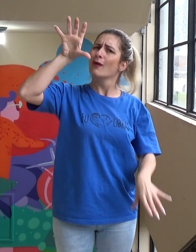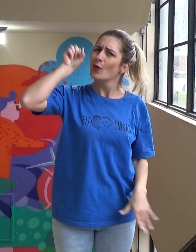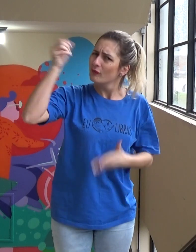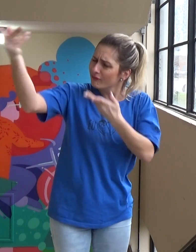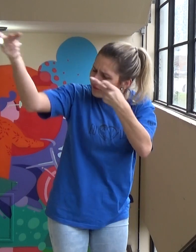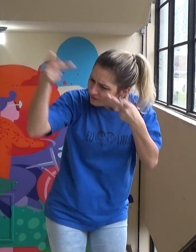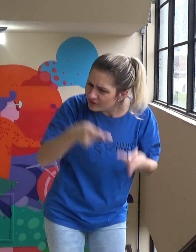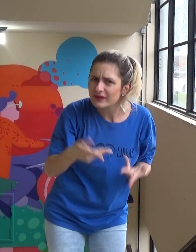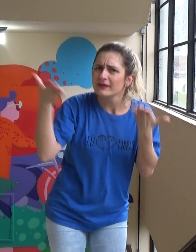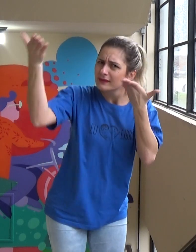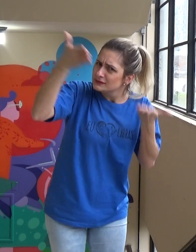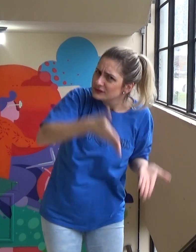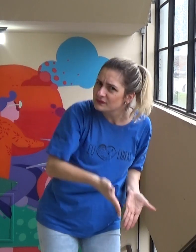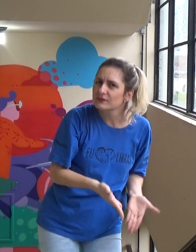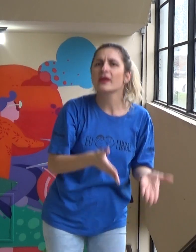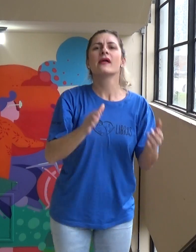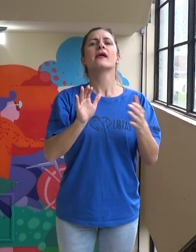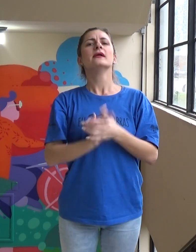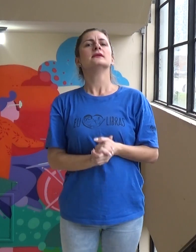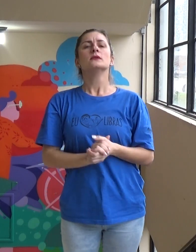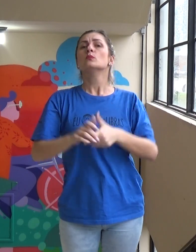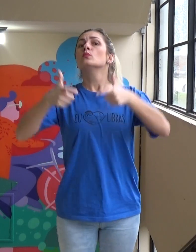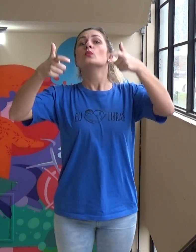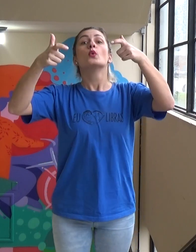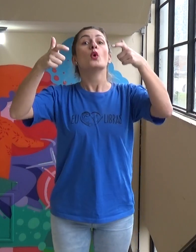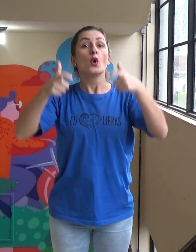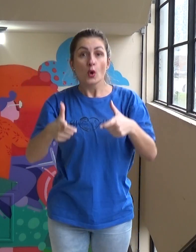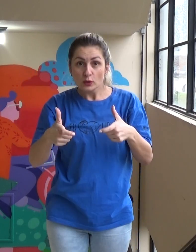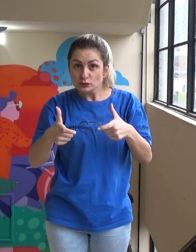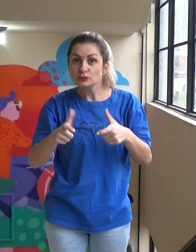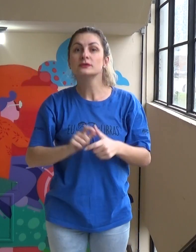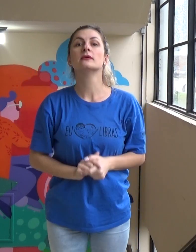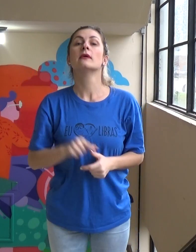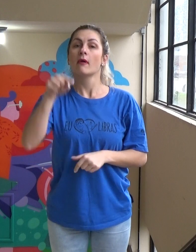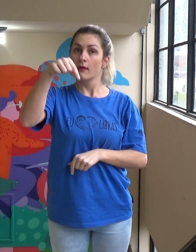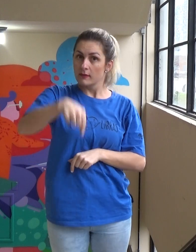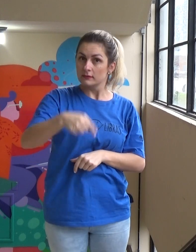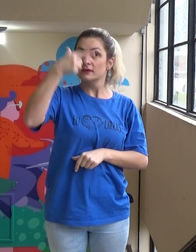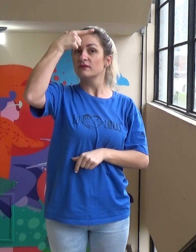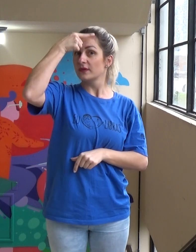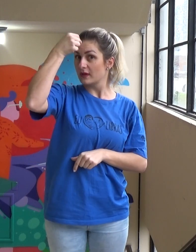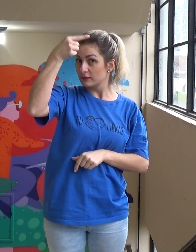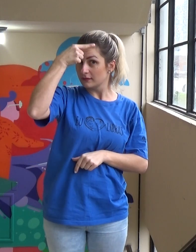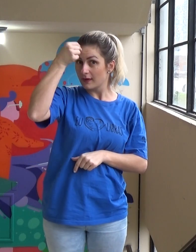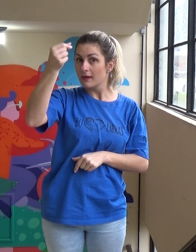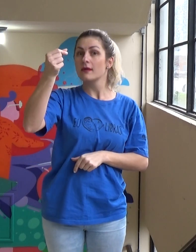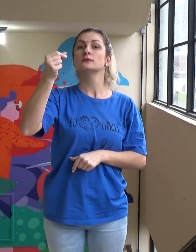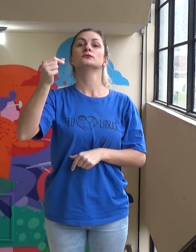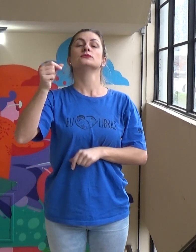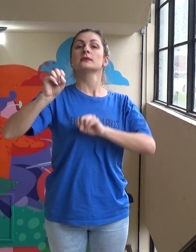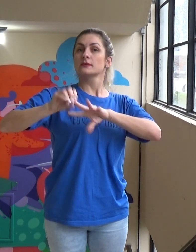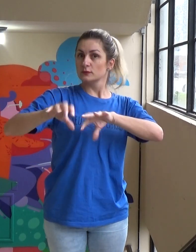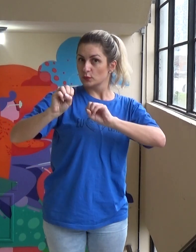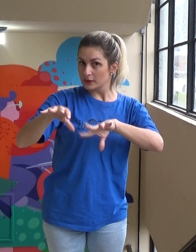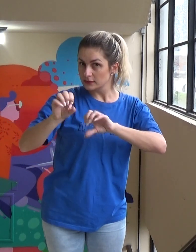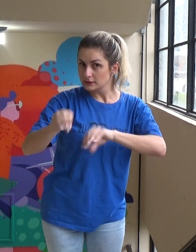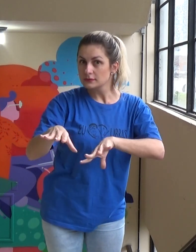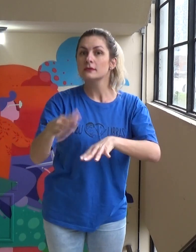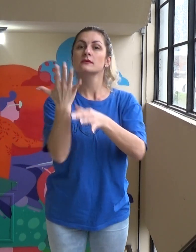aberta para qualquer pessoa que tenha interesse. A atividade acontecerá aqui na Faculdade de Educação, na frente